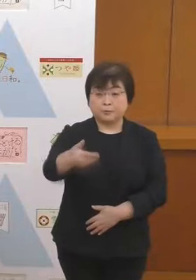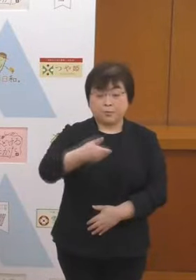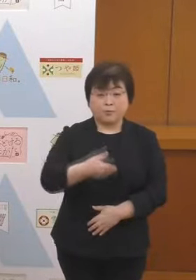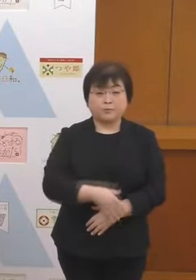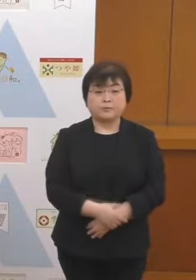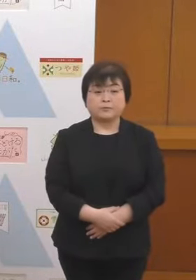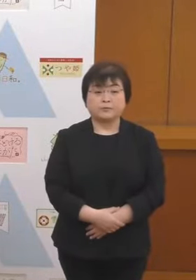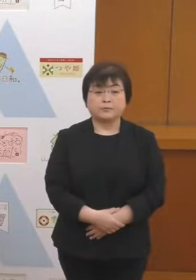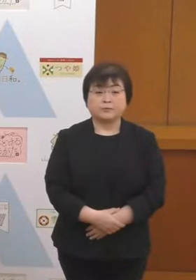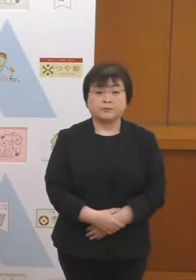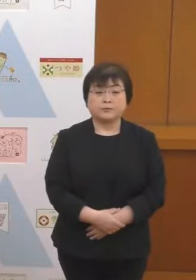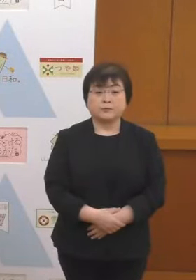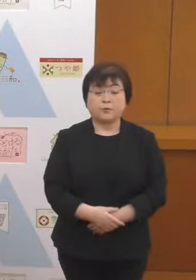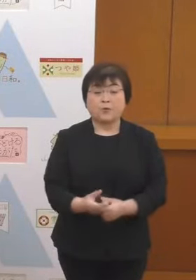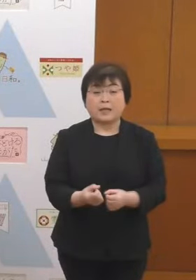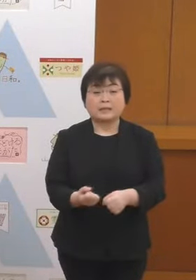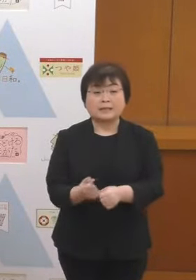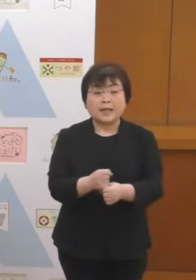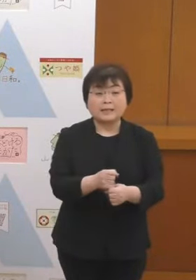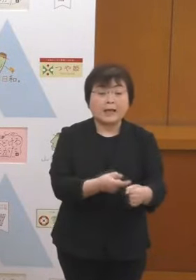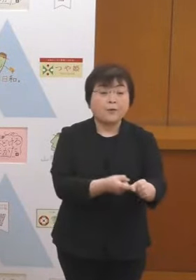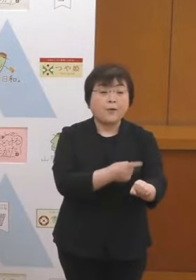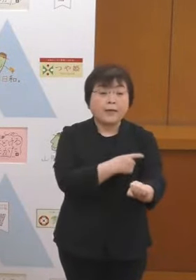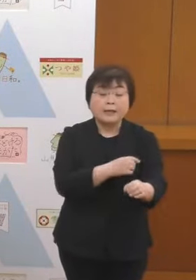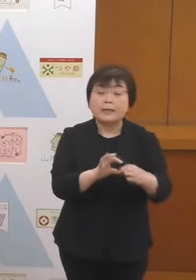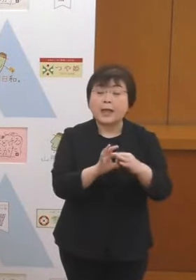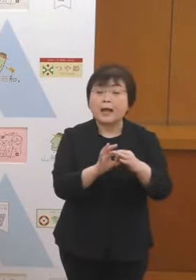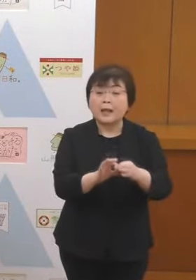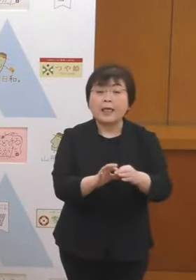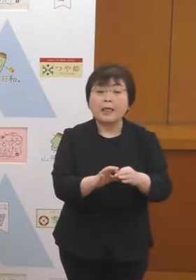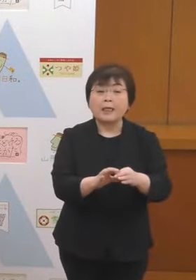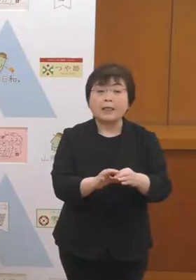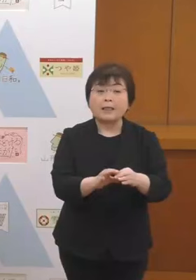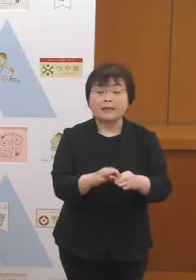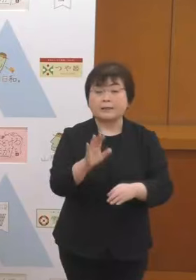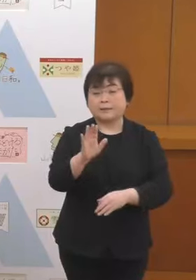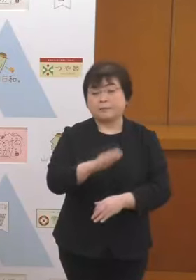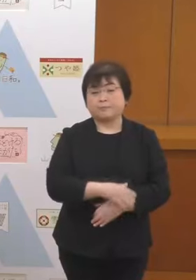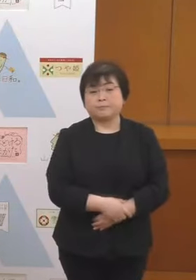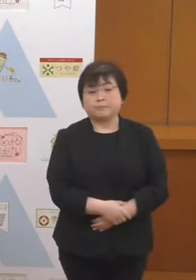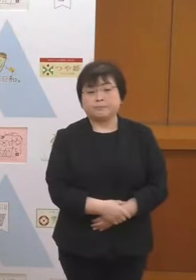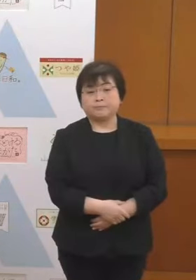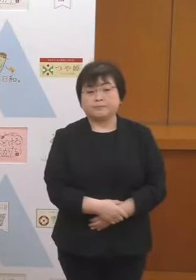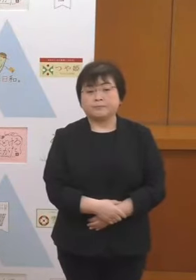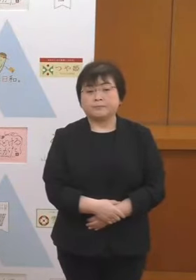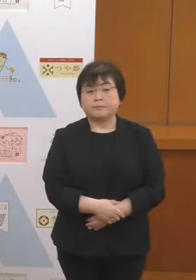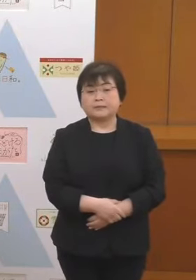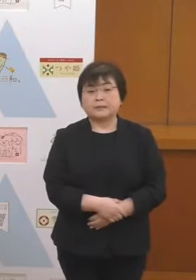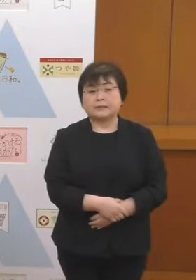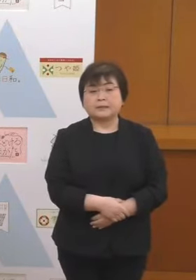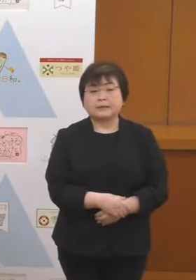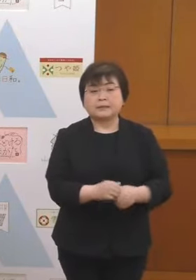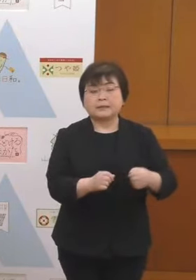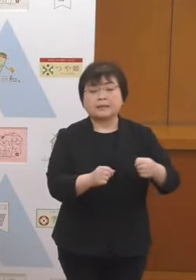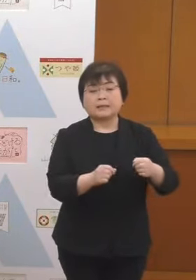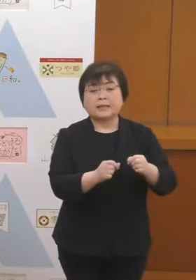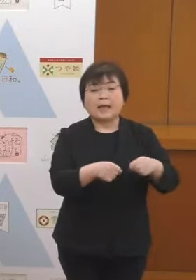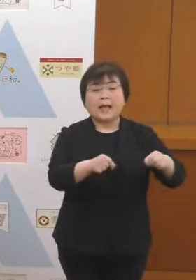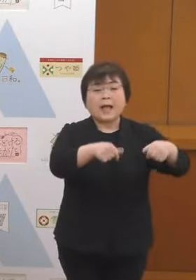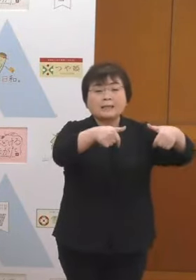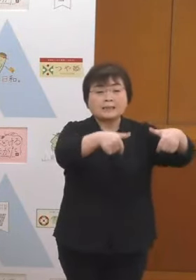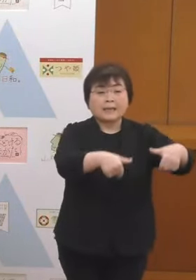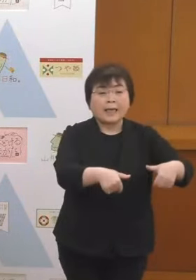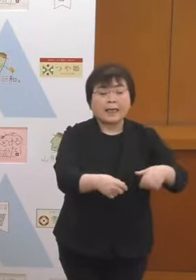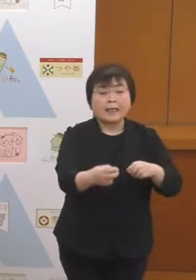でえっとま同じ再生可能エネルギー関連のあの違う話題なんですがあの関西電力がえっと熊野